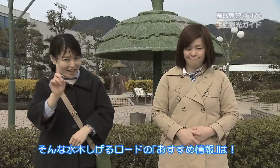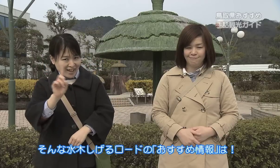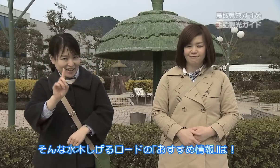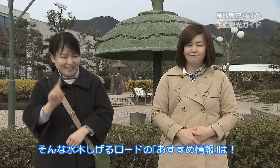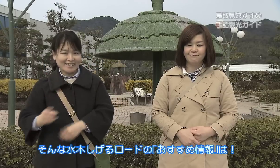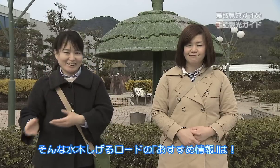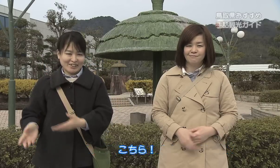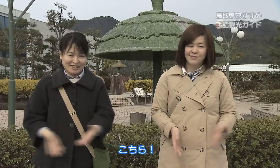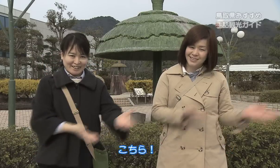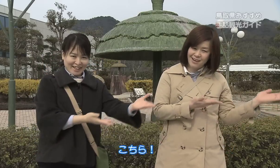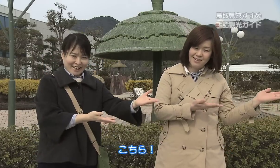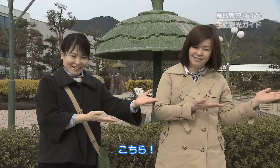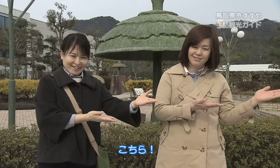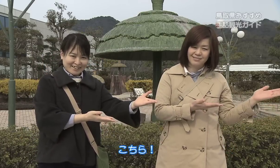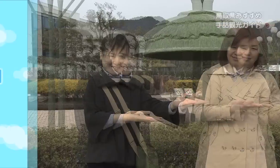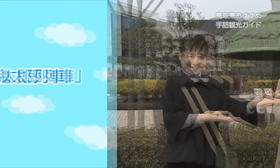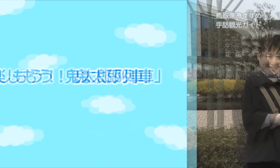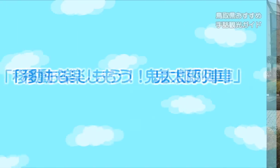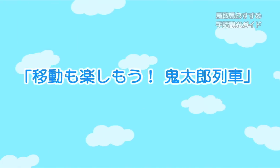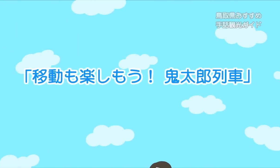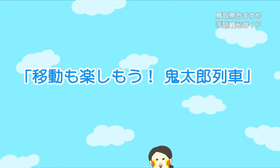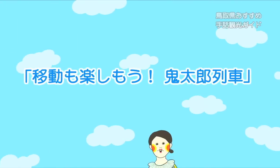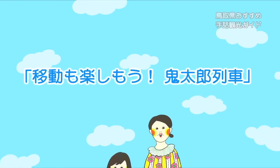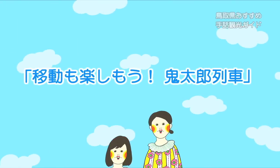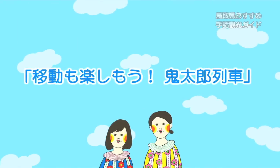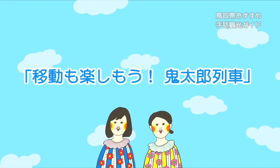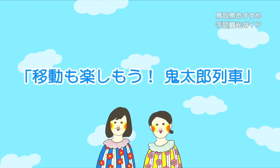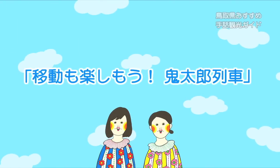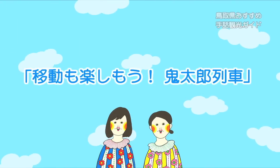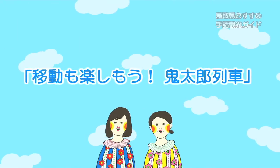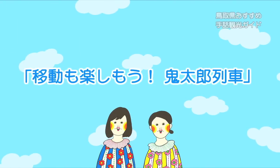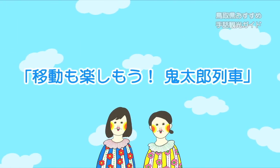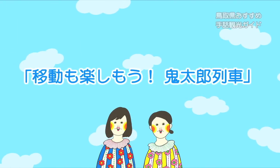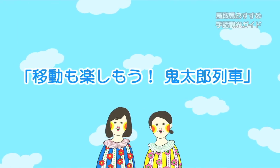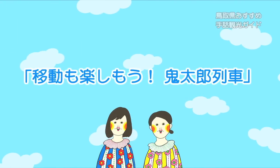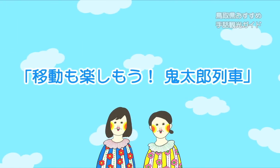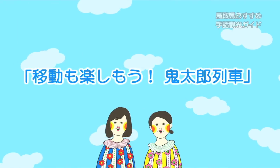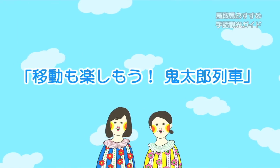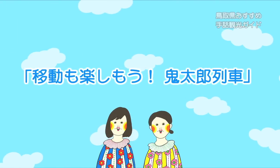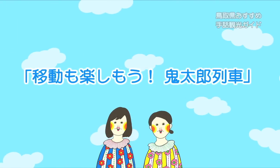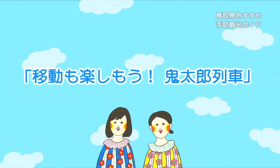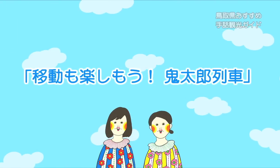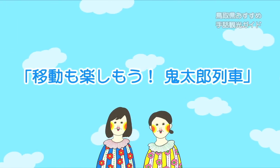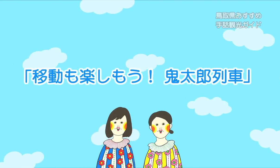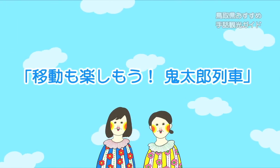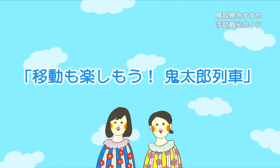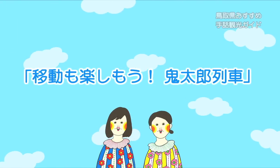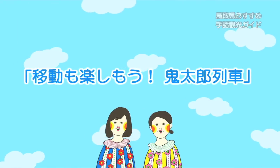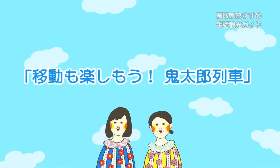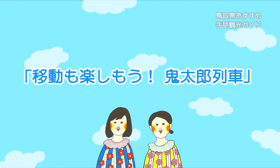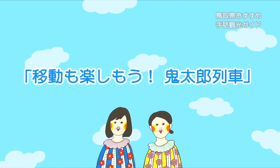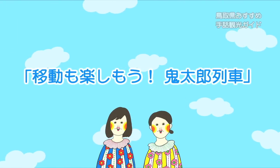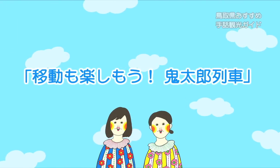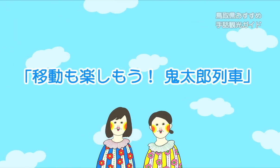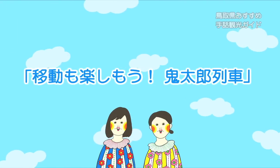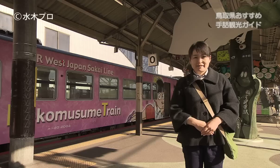はこちら移動も楽しもう鬼太郎列車西山